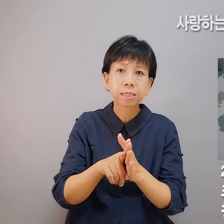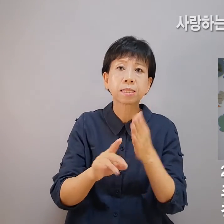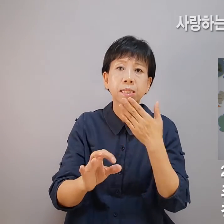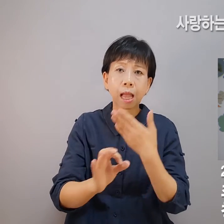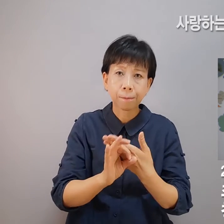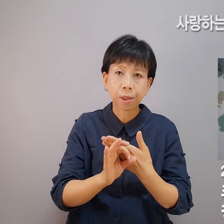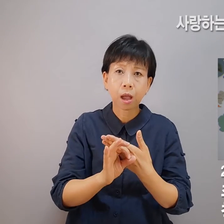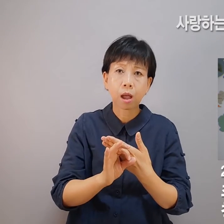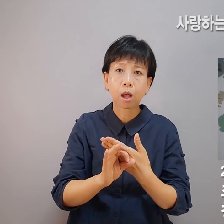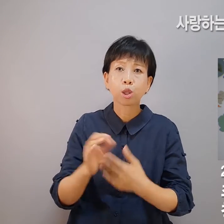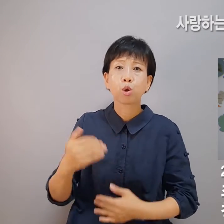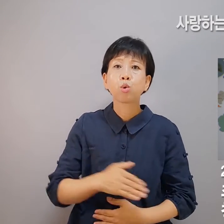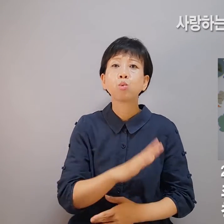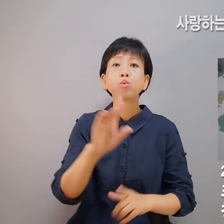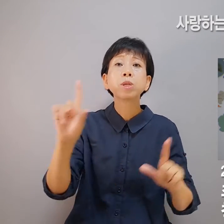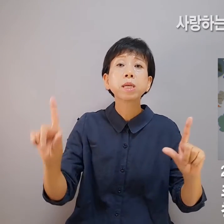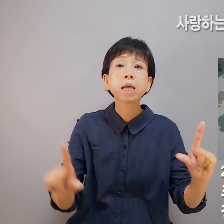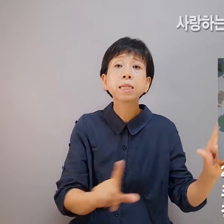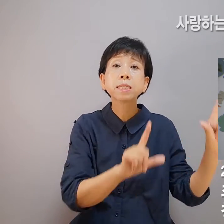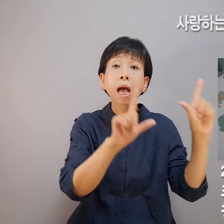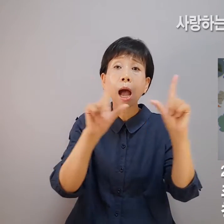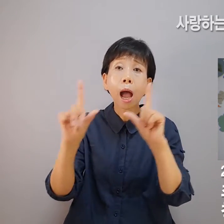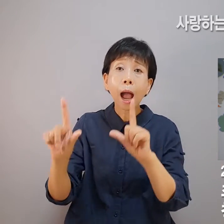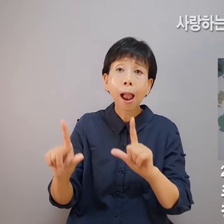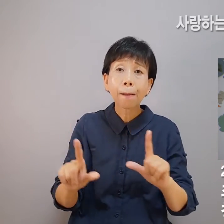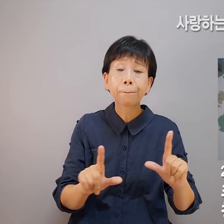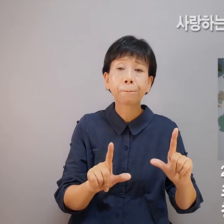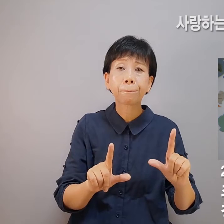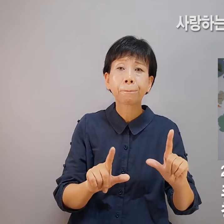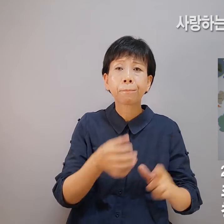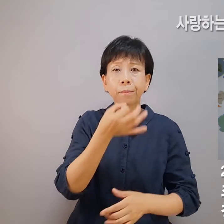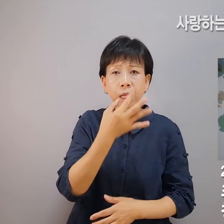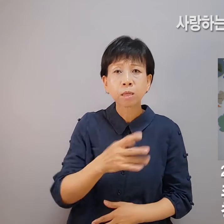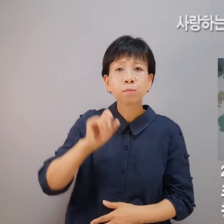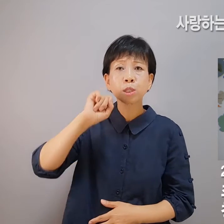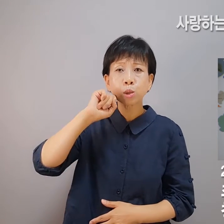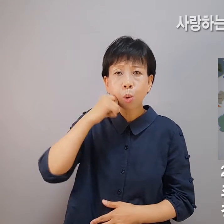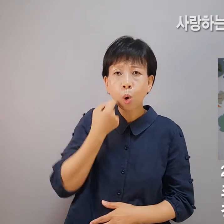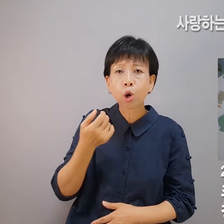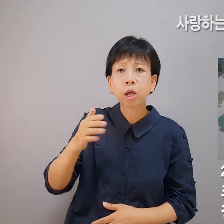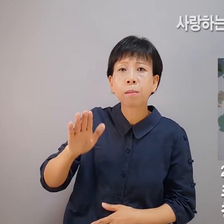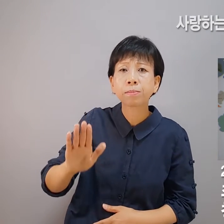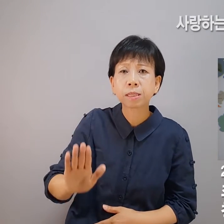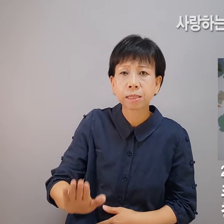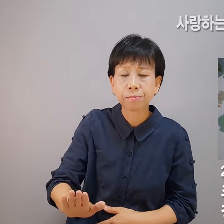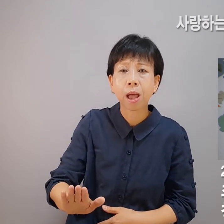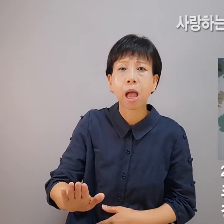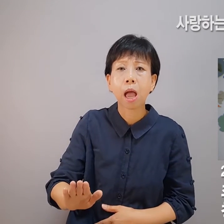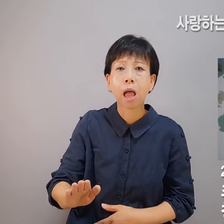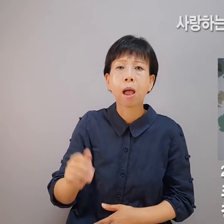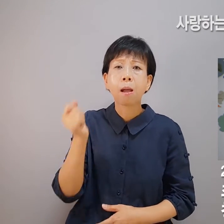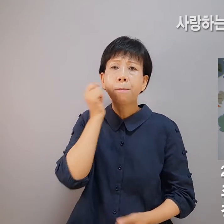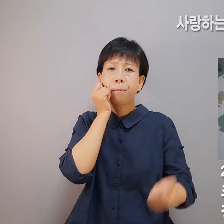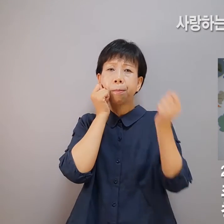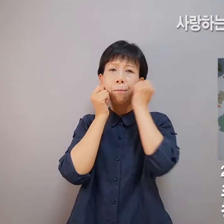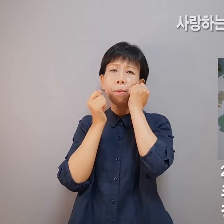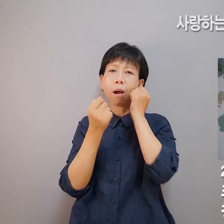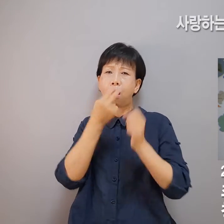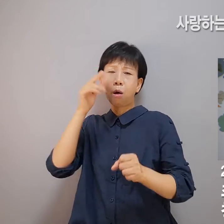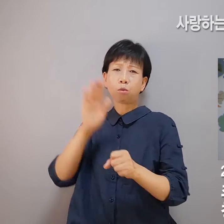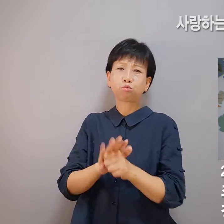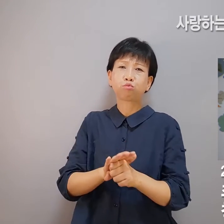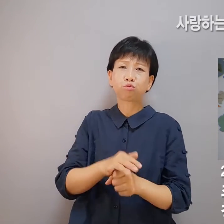오늘의 우리의 삶은 좀처럼 때로는 힘들고 때로는 되지도 않는 일들이 막 일어나서 억울하고